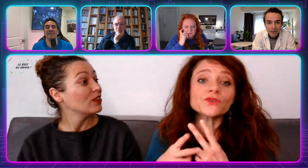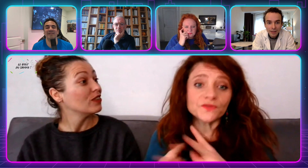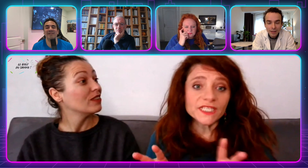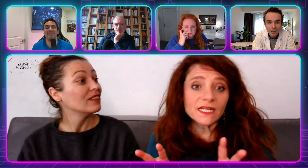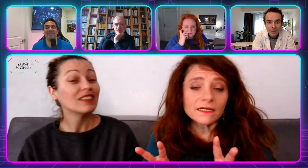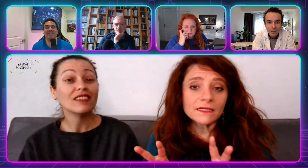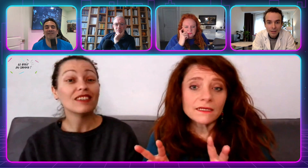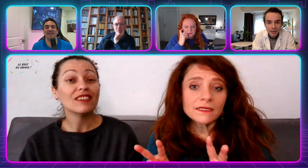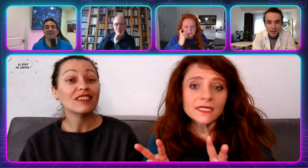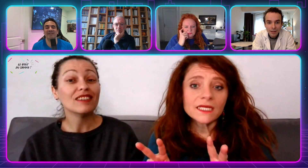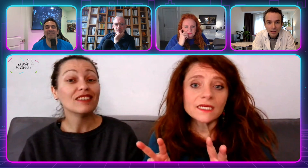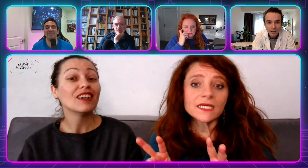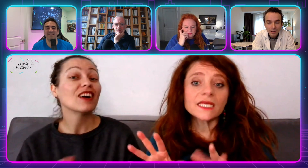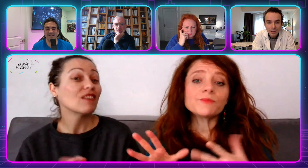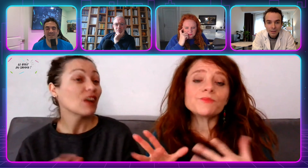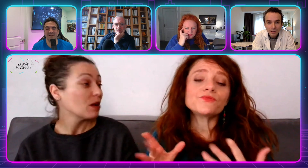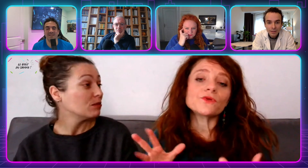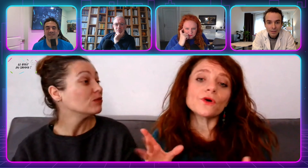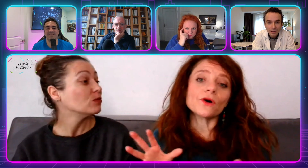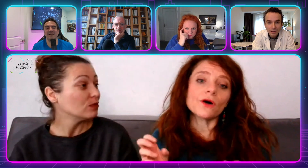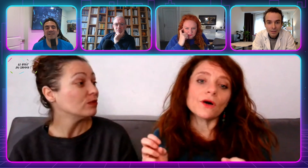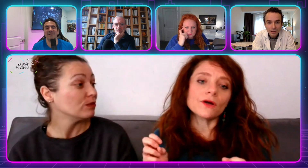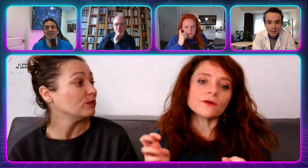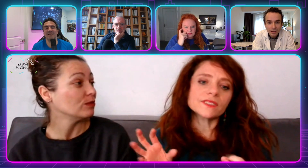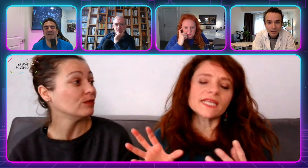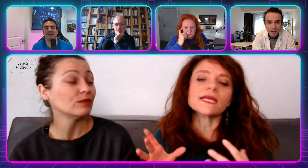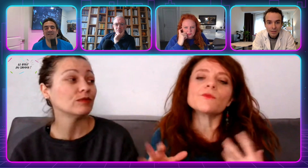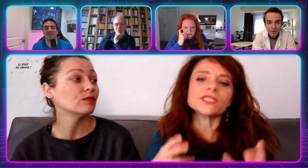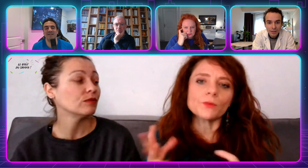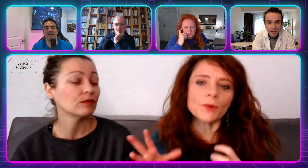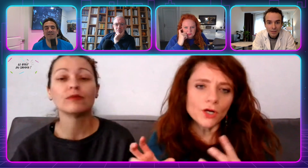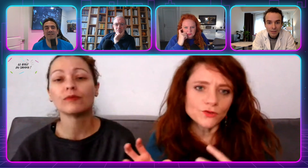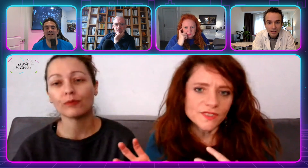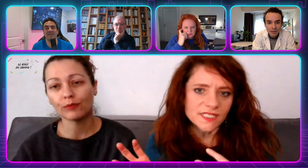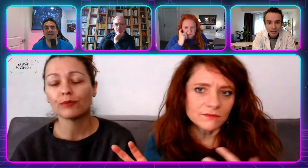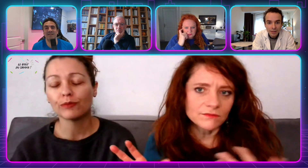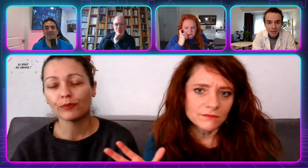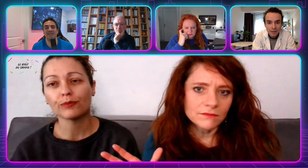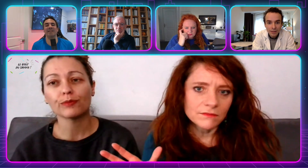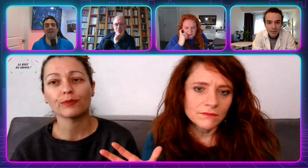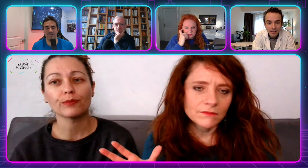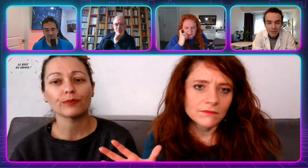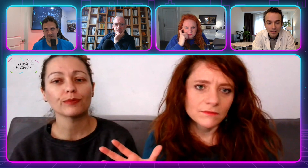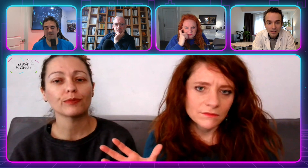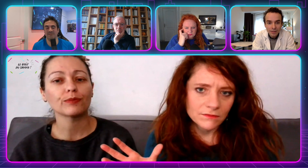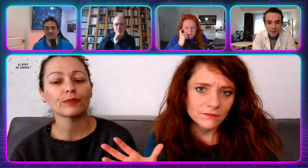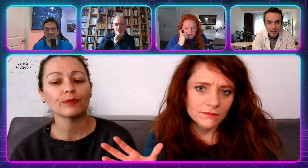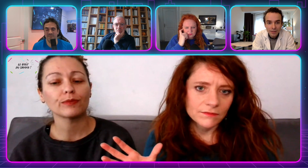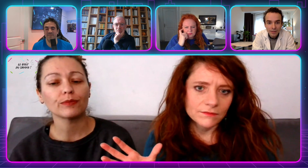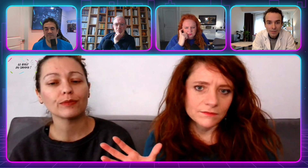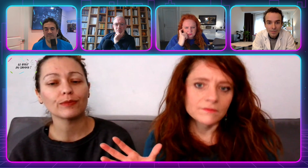pour les noms de villes et pour certains mots qui n'ont pas encore de signe. D'accord?